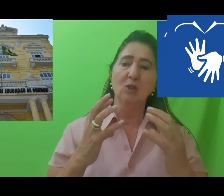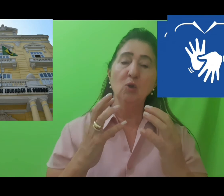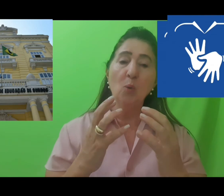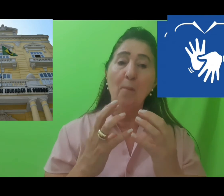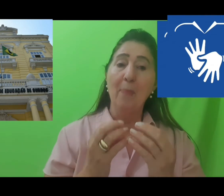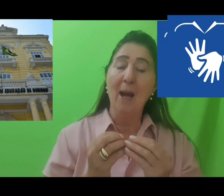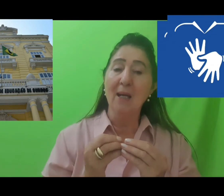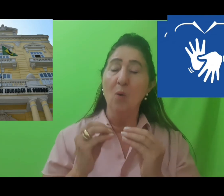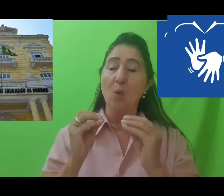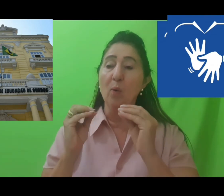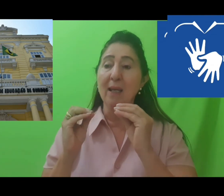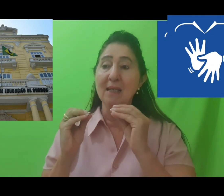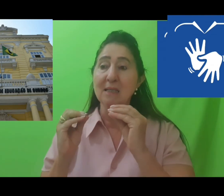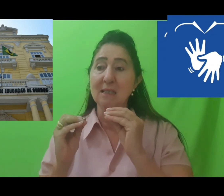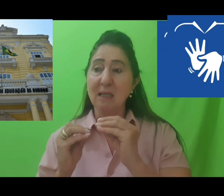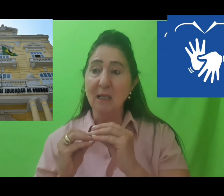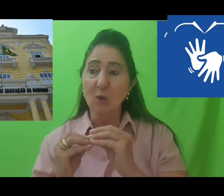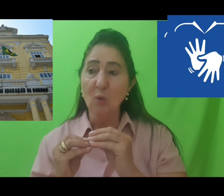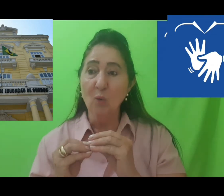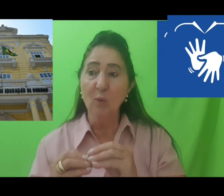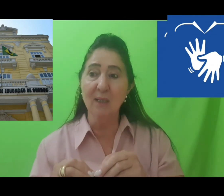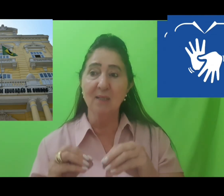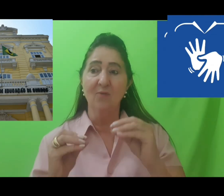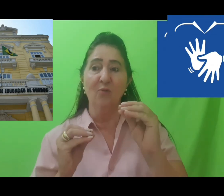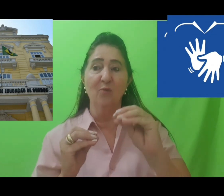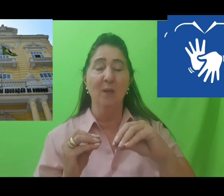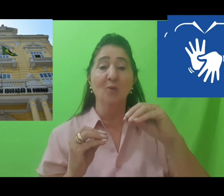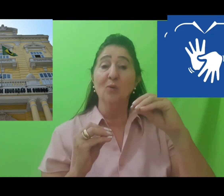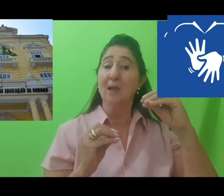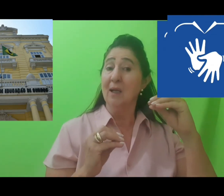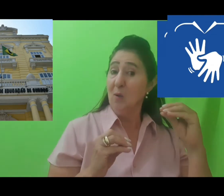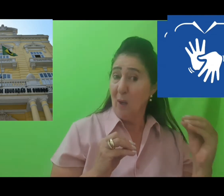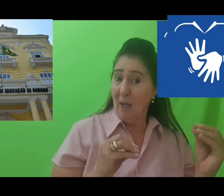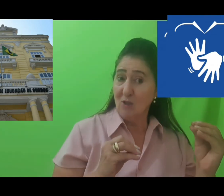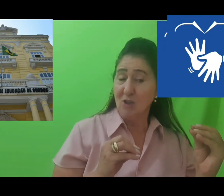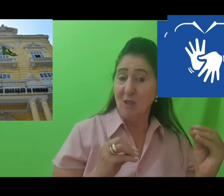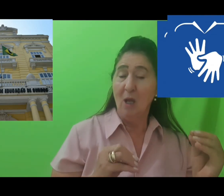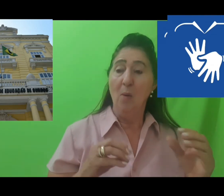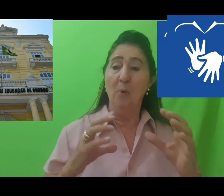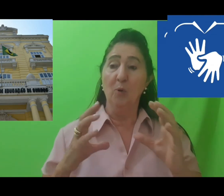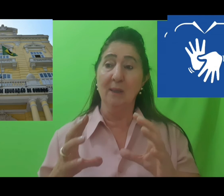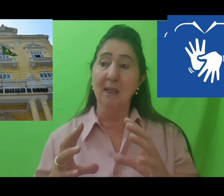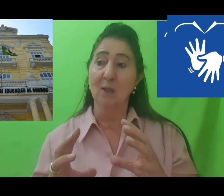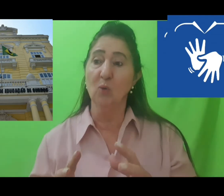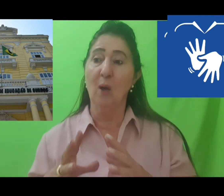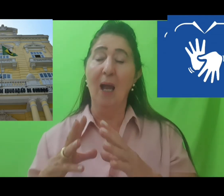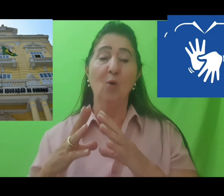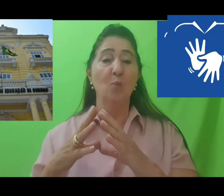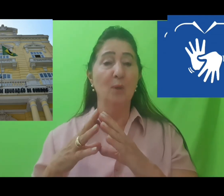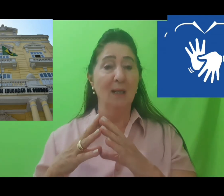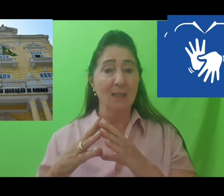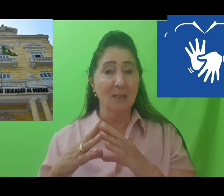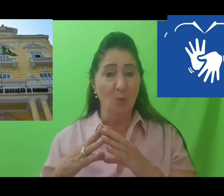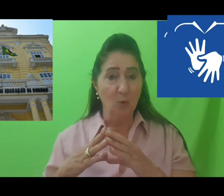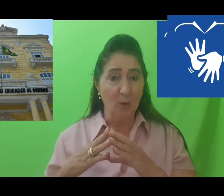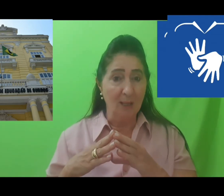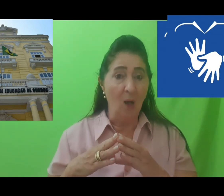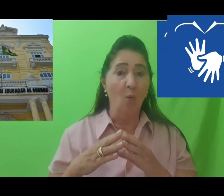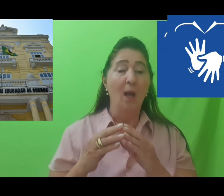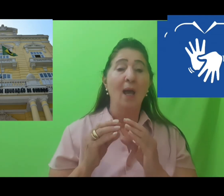enfatizando para o ensino o desenvolvimento da linguagem. Portanto, a comunicação total,